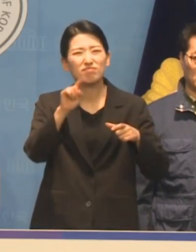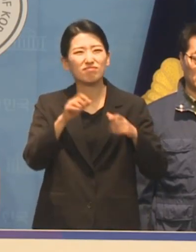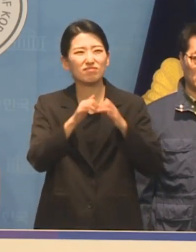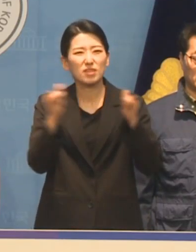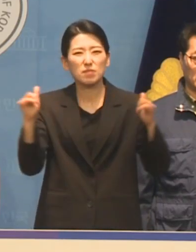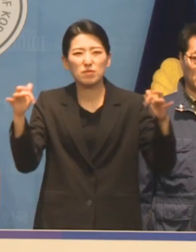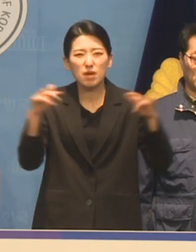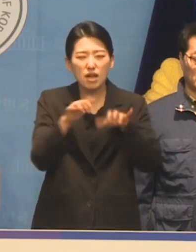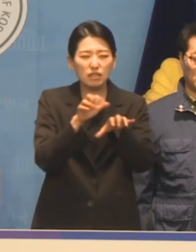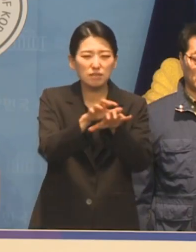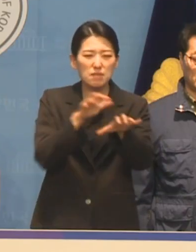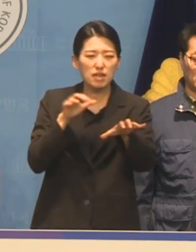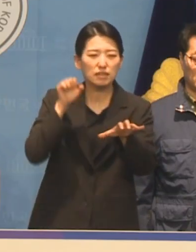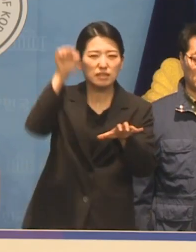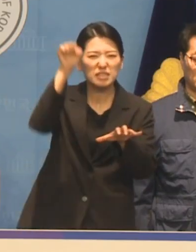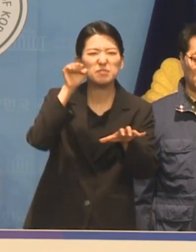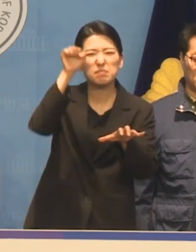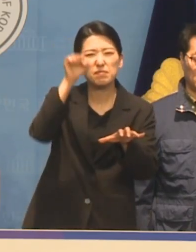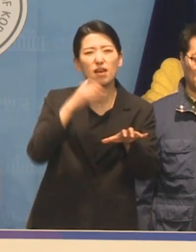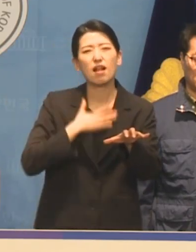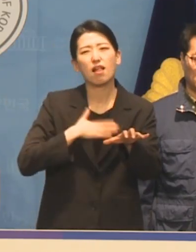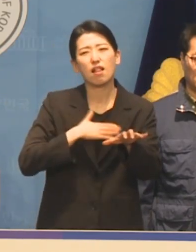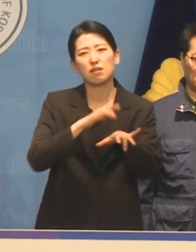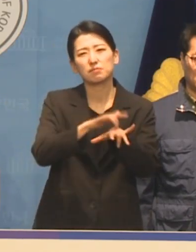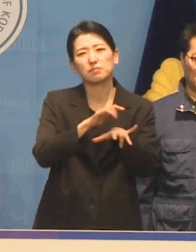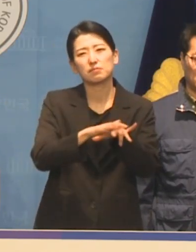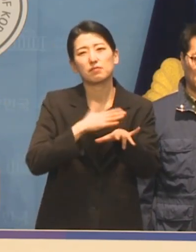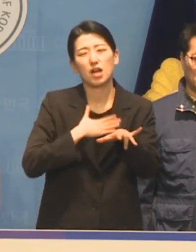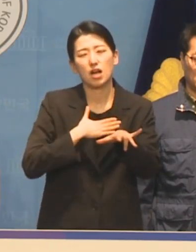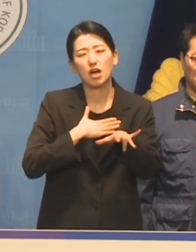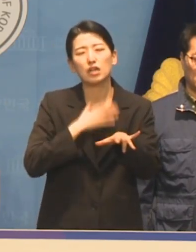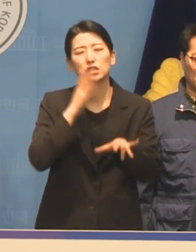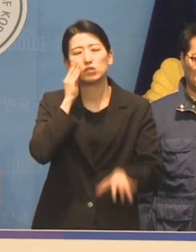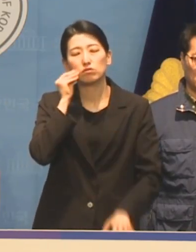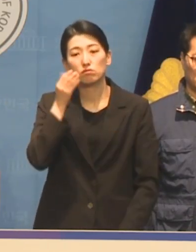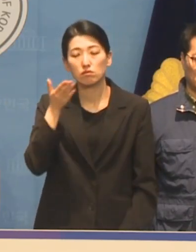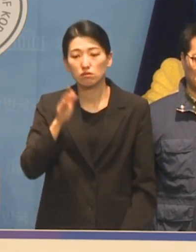지금은 생존의 위협을 받고 있을 정도입니다.